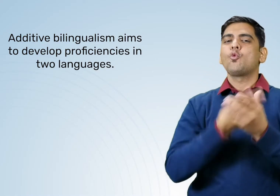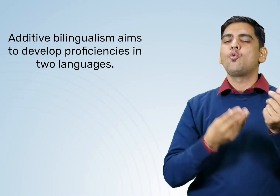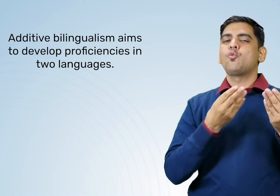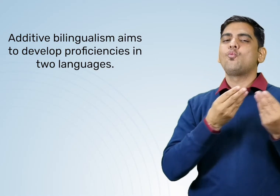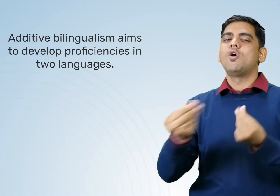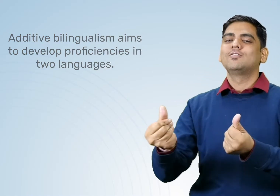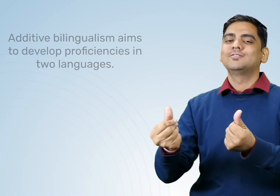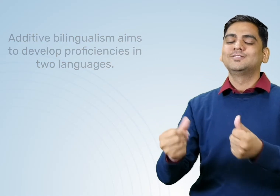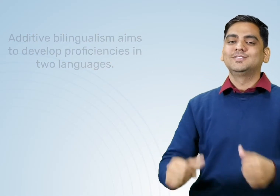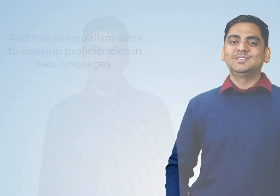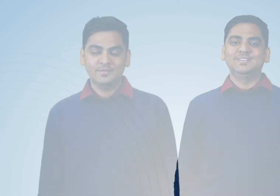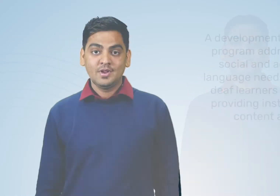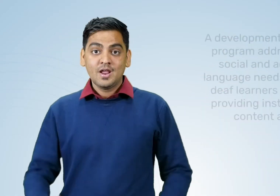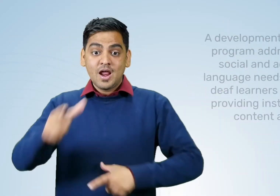करना।